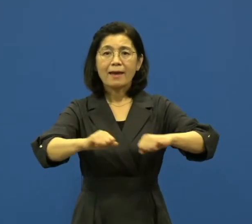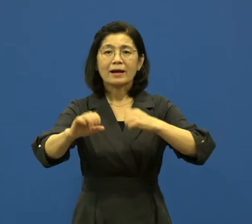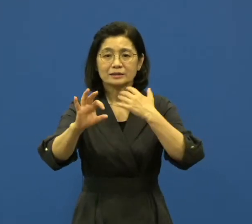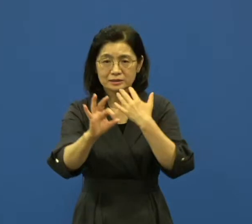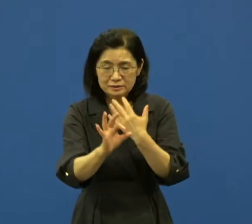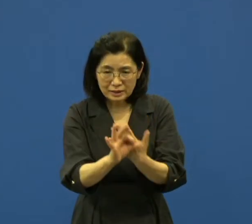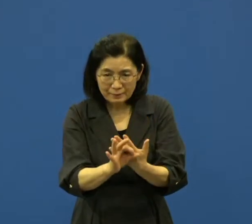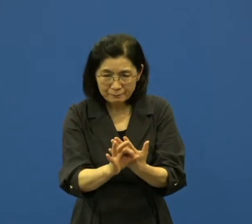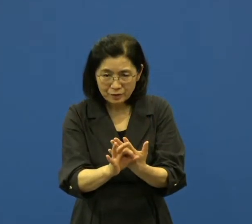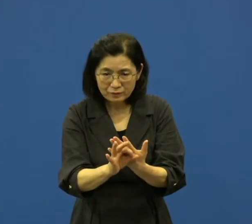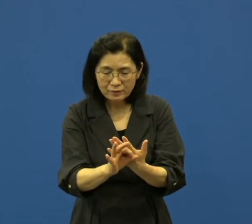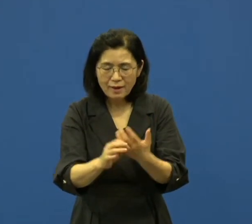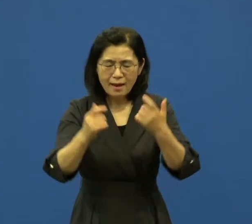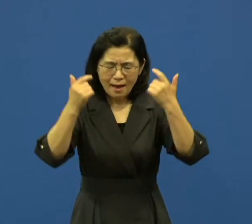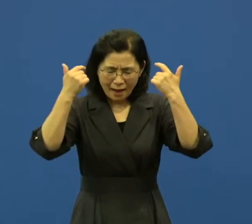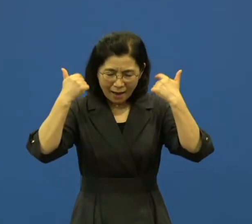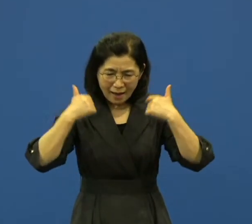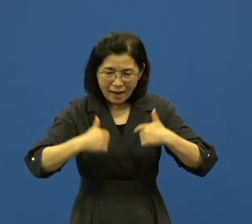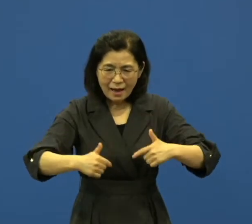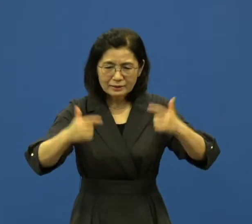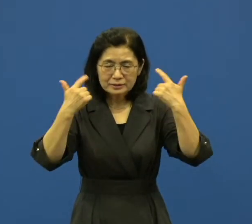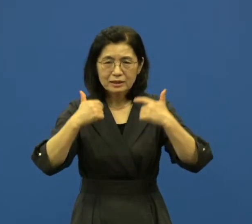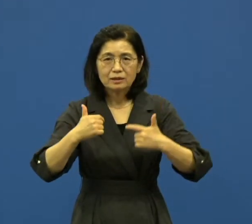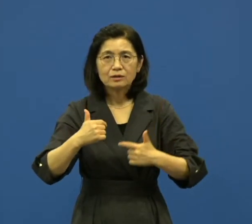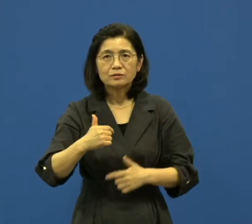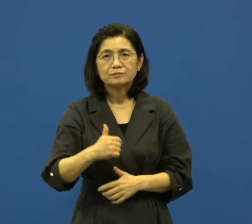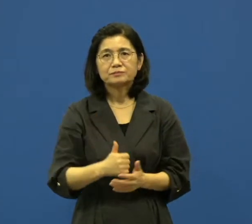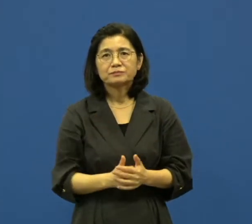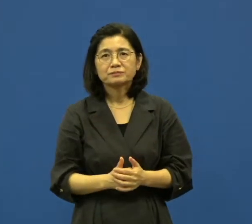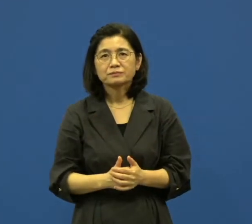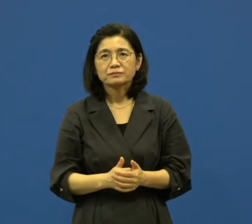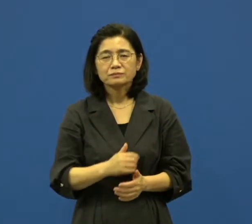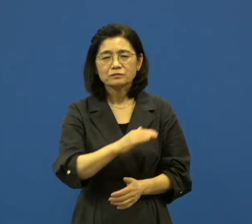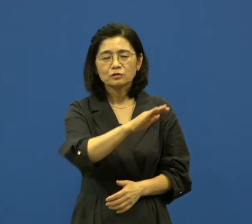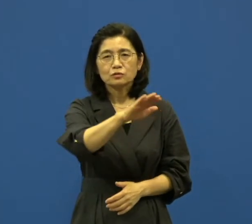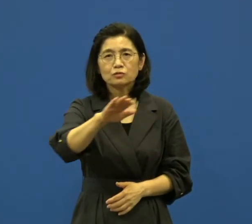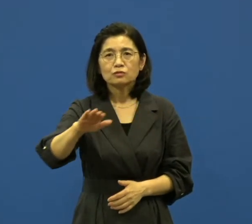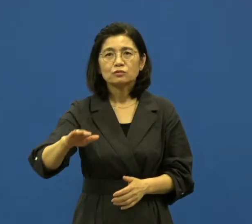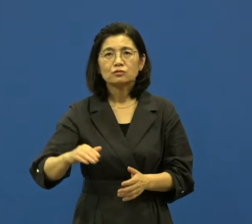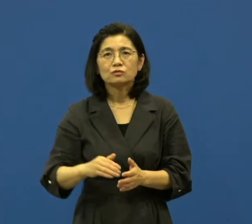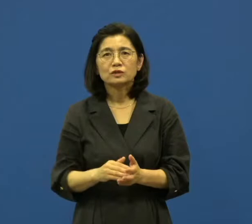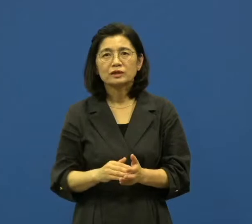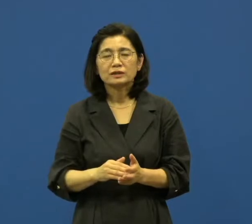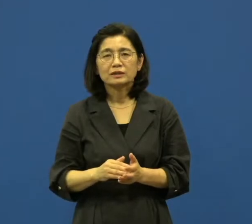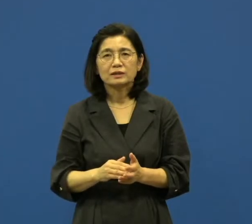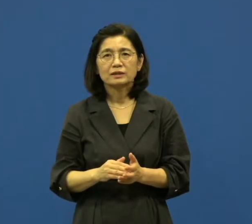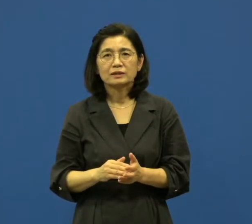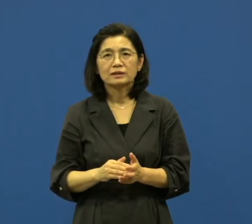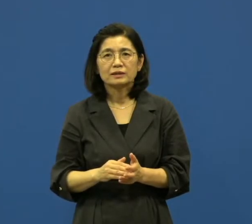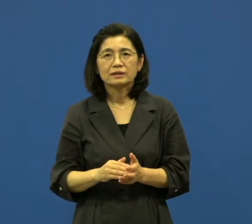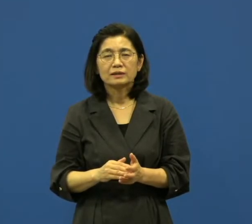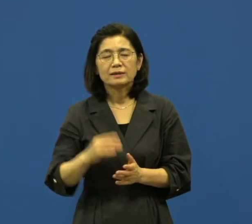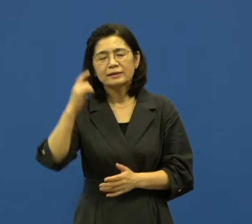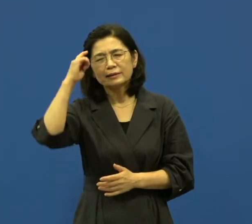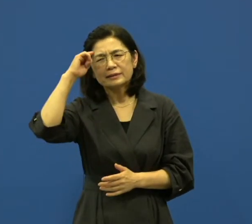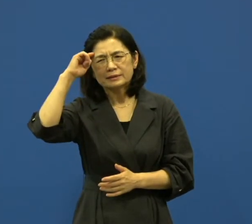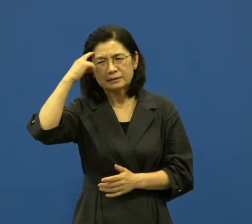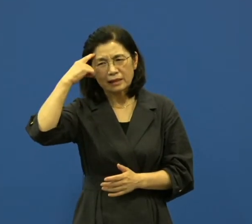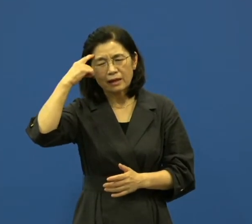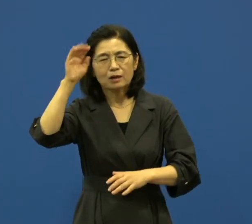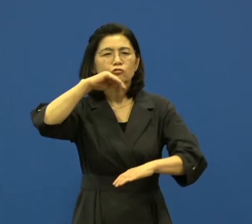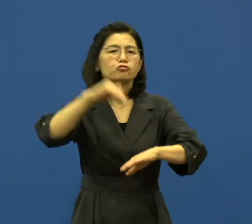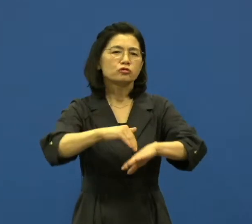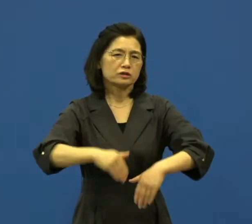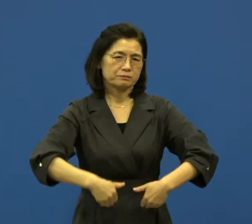항상 우리의 사고와 우리의 세계 안에서, 우리의 현실 속에서 이것을 늘 생각하는 훈련을 해야